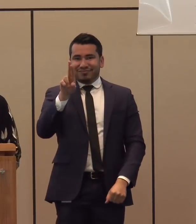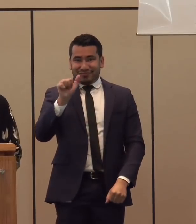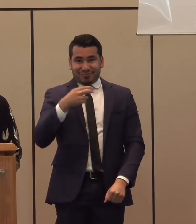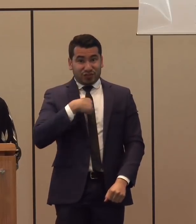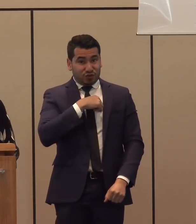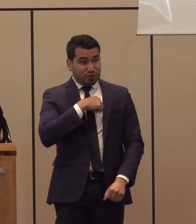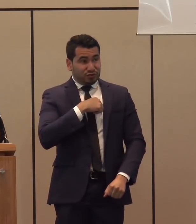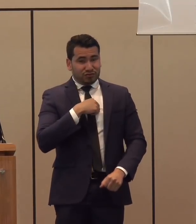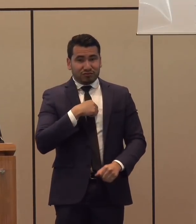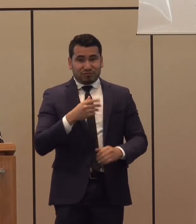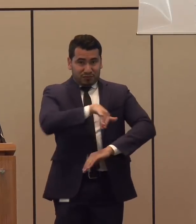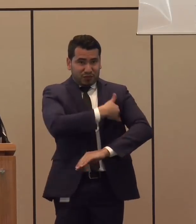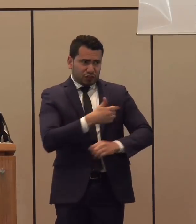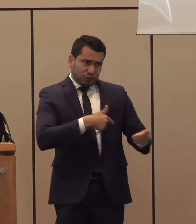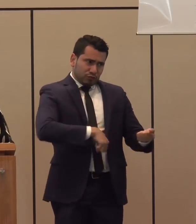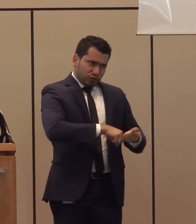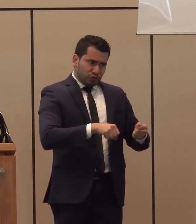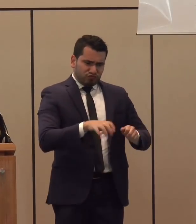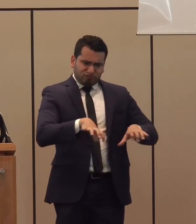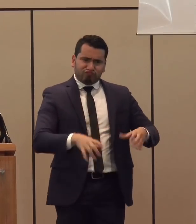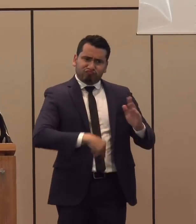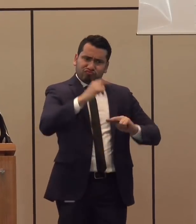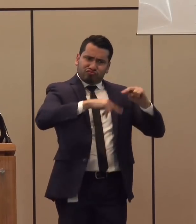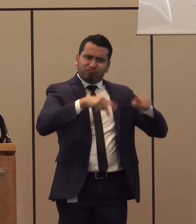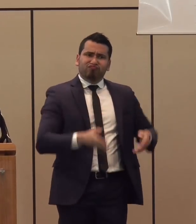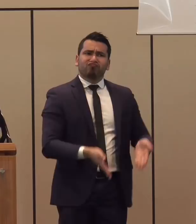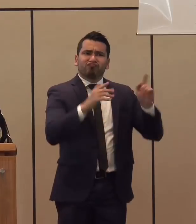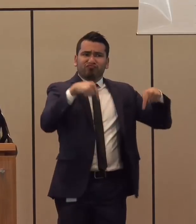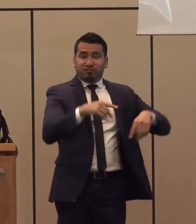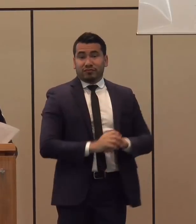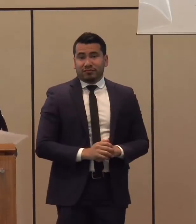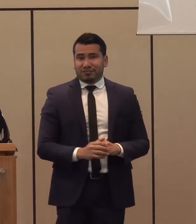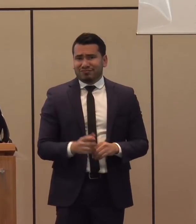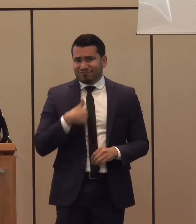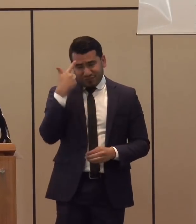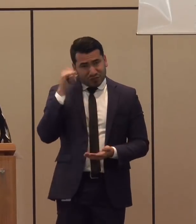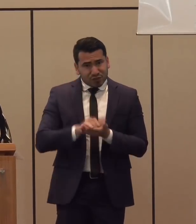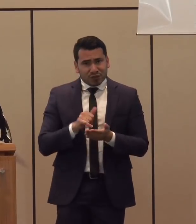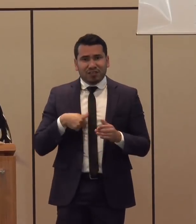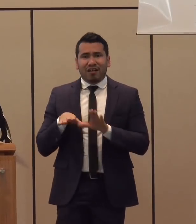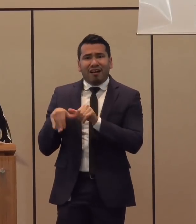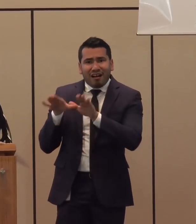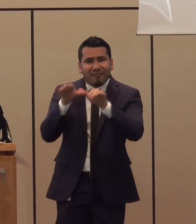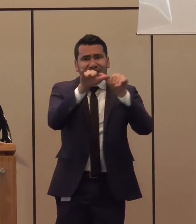yo creo que tenemos un potencial grandísimo en abbey turismo en bici turismo y lanzamos una campaña